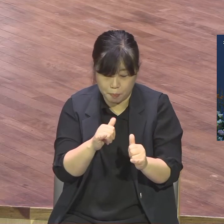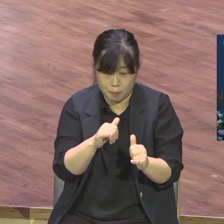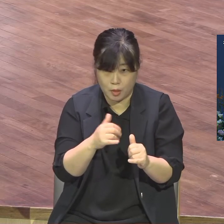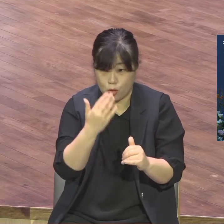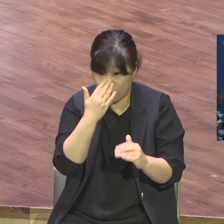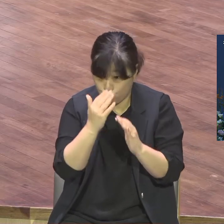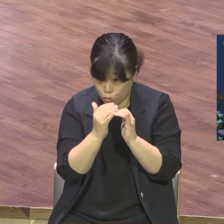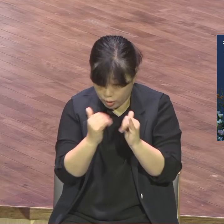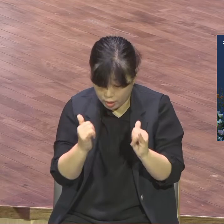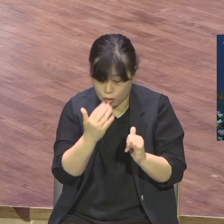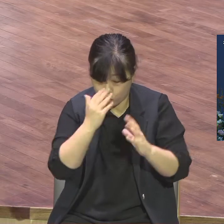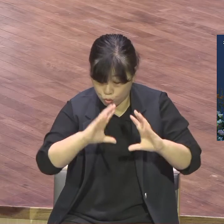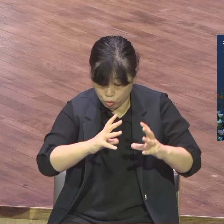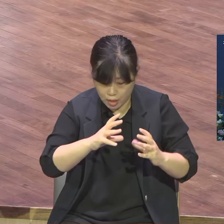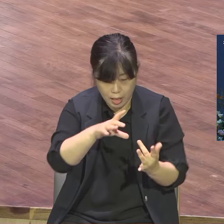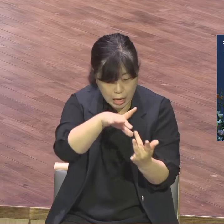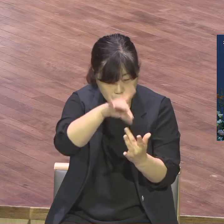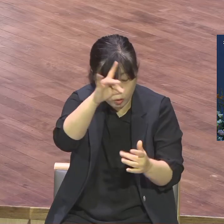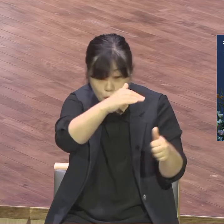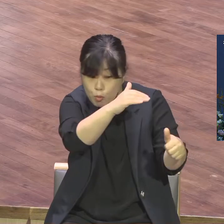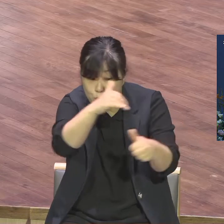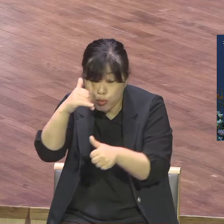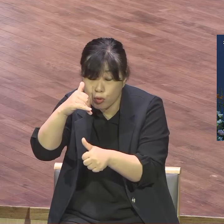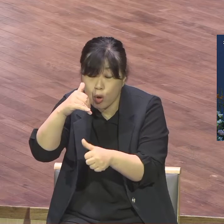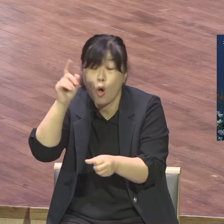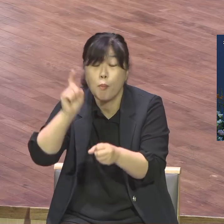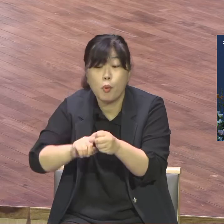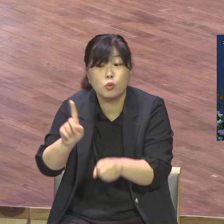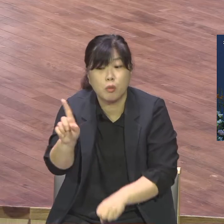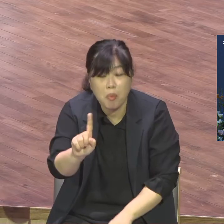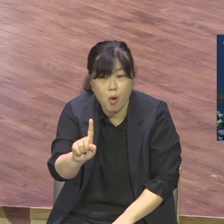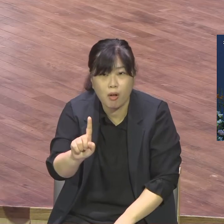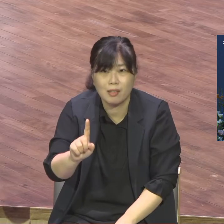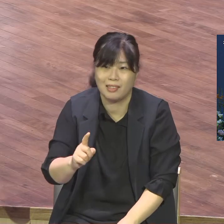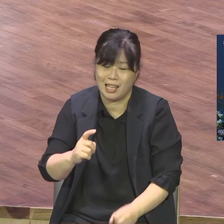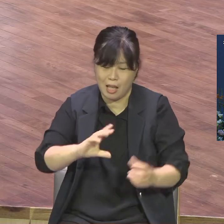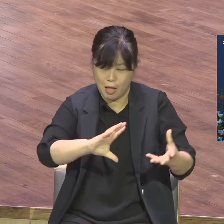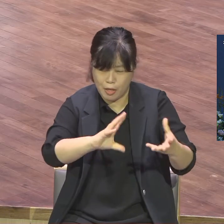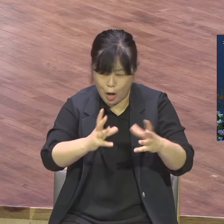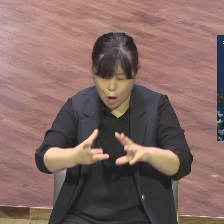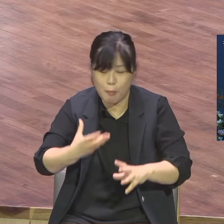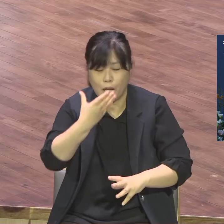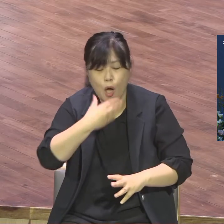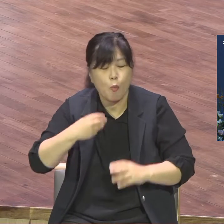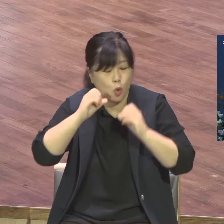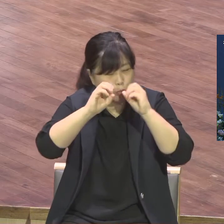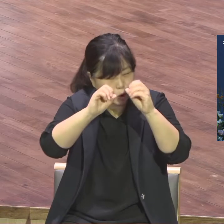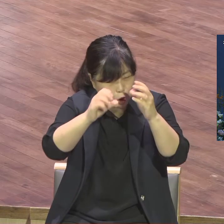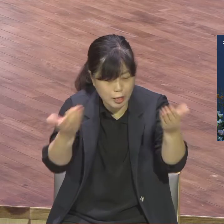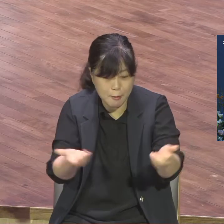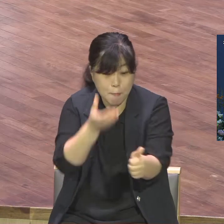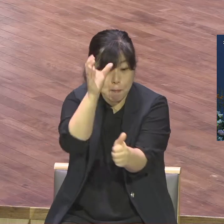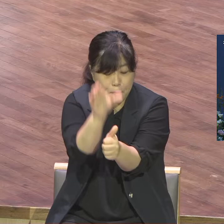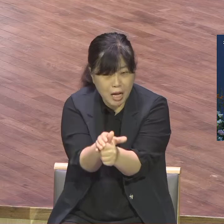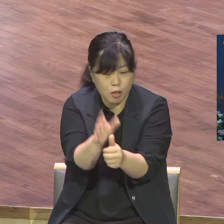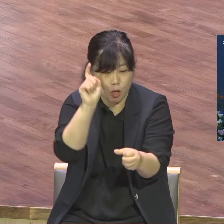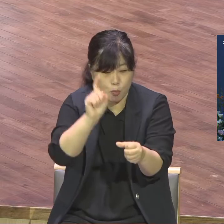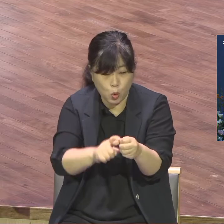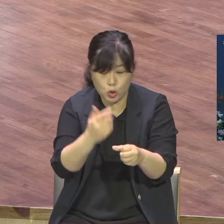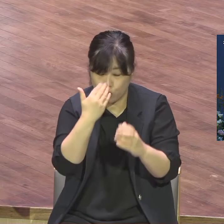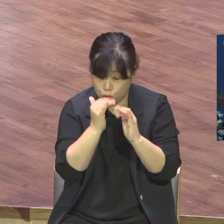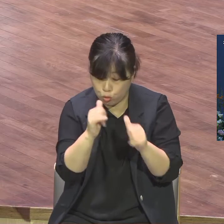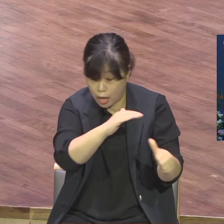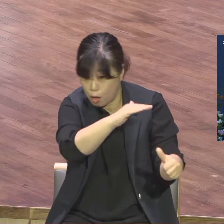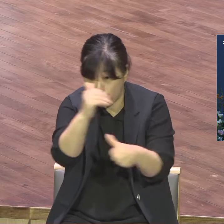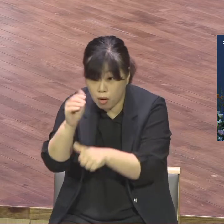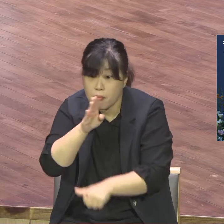이들은 오히려 자기들만 선택받았다는 이 서민 의식만 가지고 이방인들을 무시하고